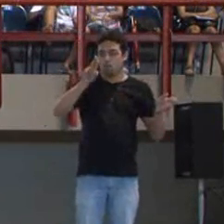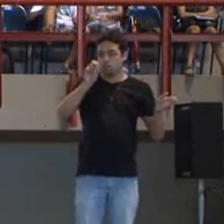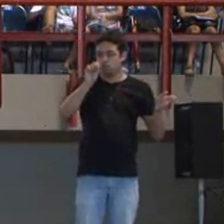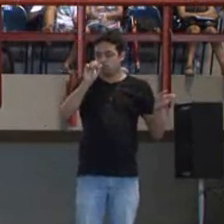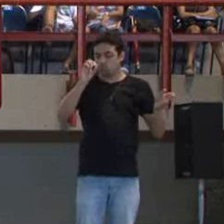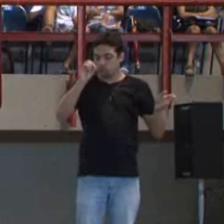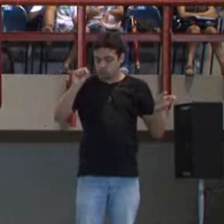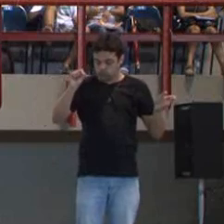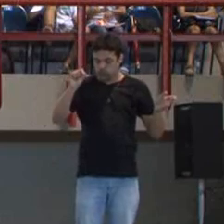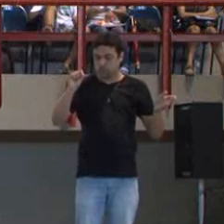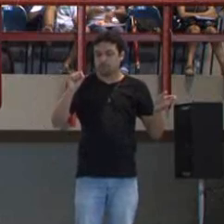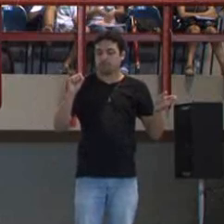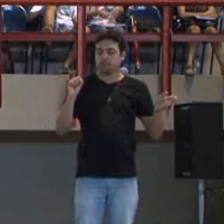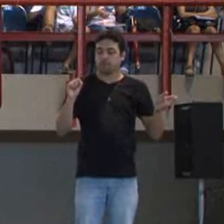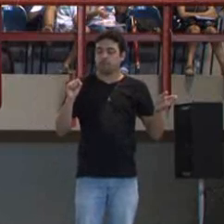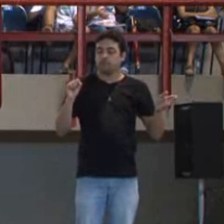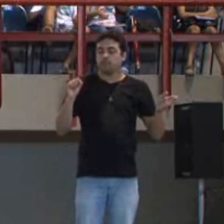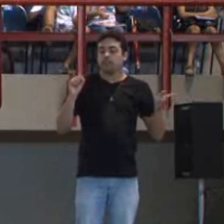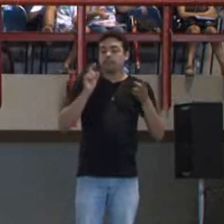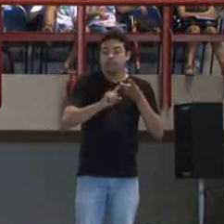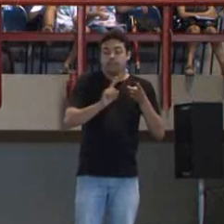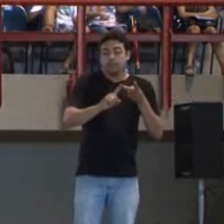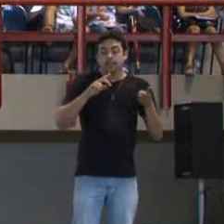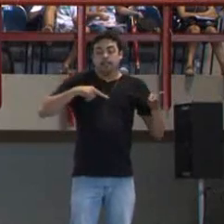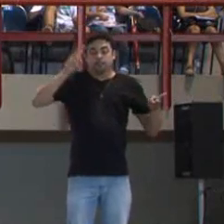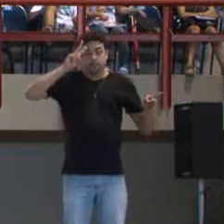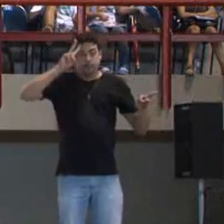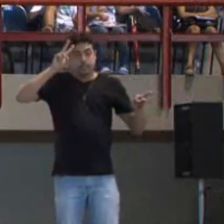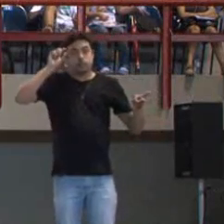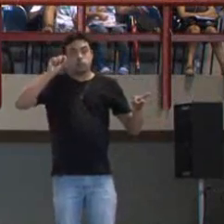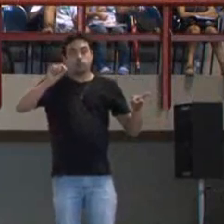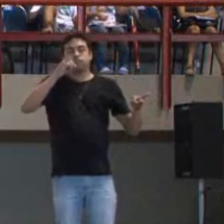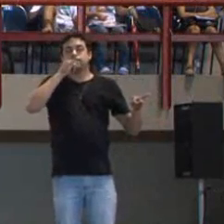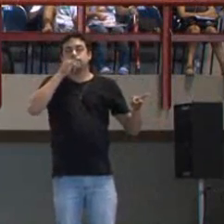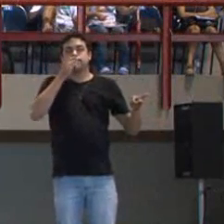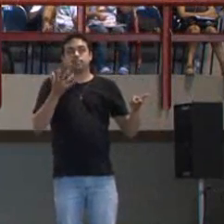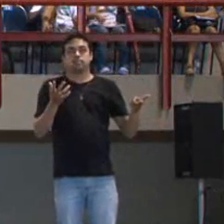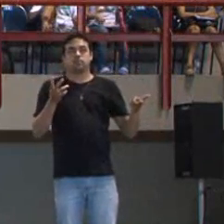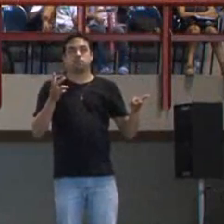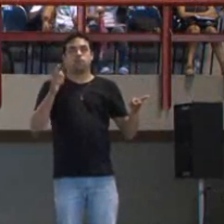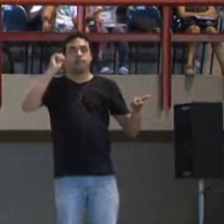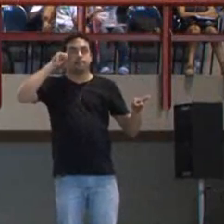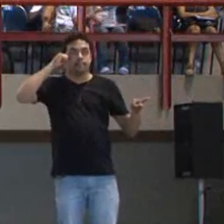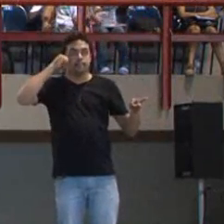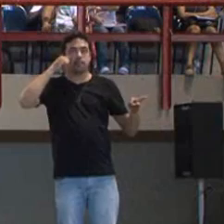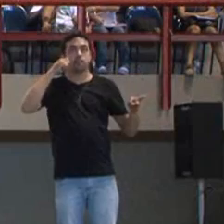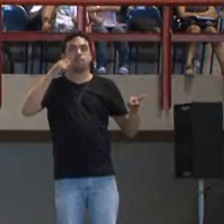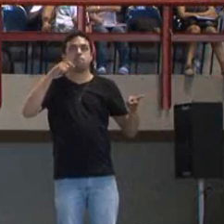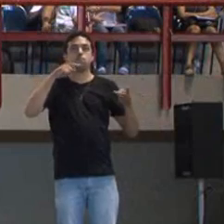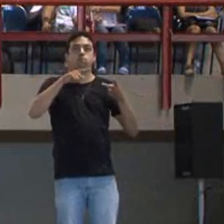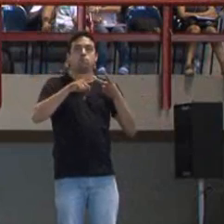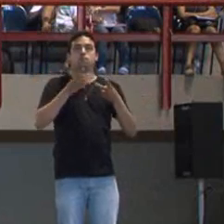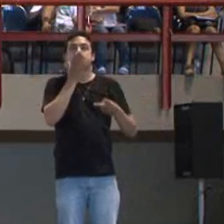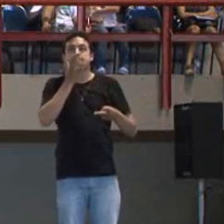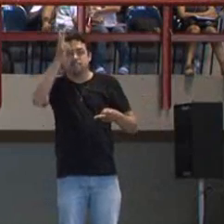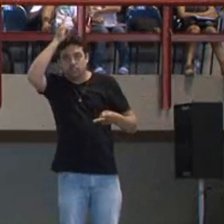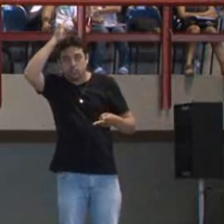lá. Lembram que a mão de obra do Brasil é a negra. Então o índio não é tão usado. O índio ele